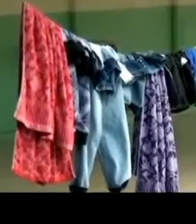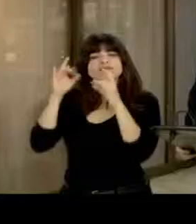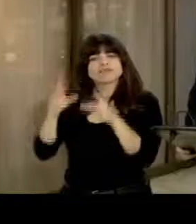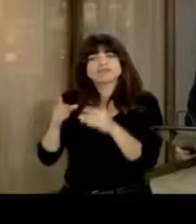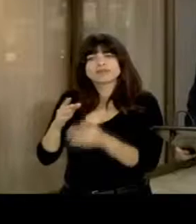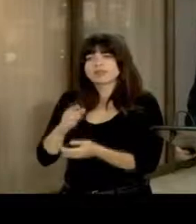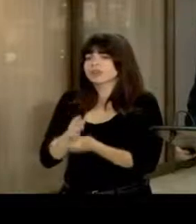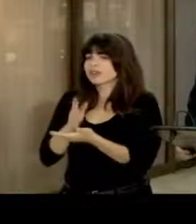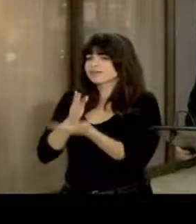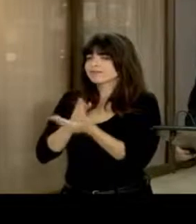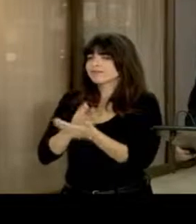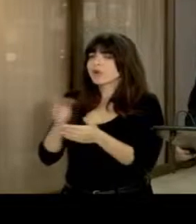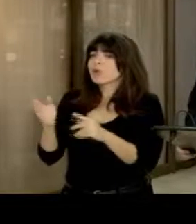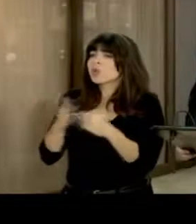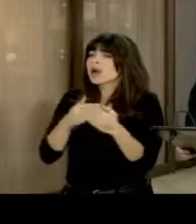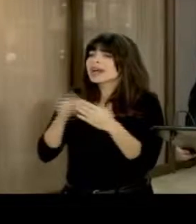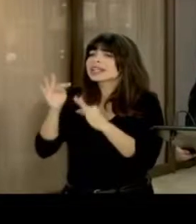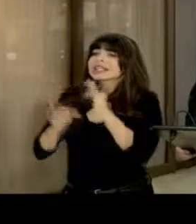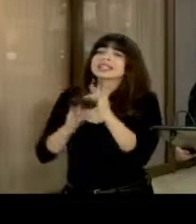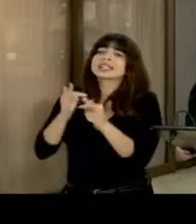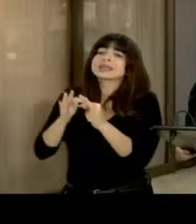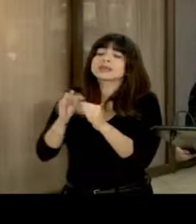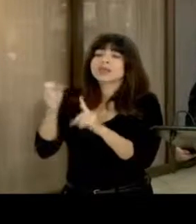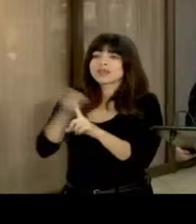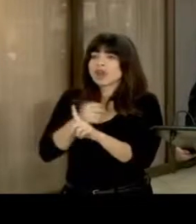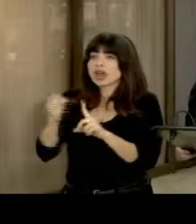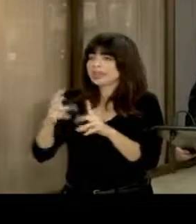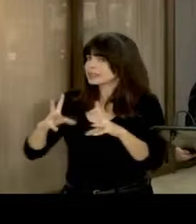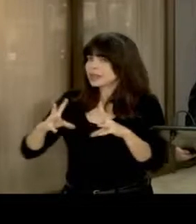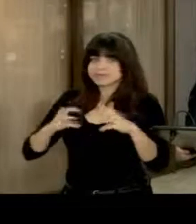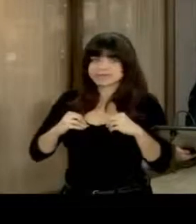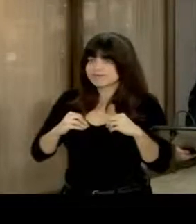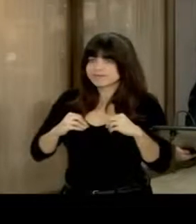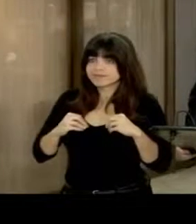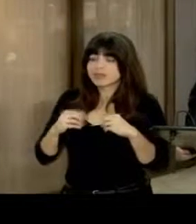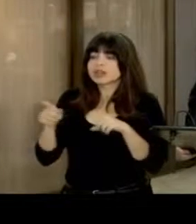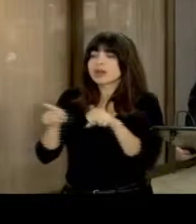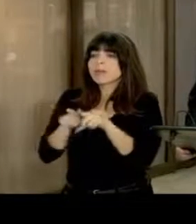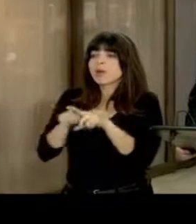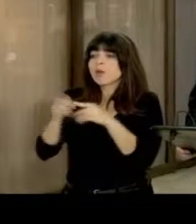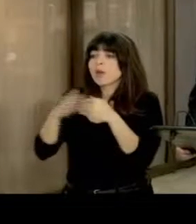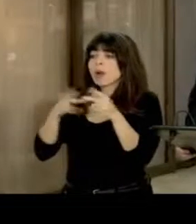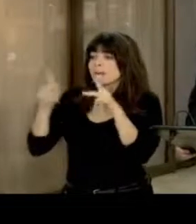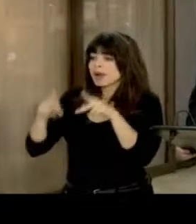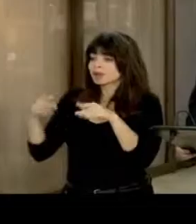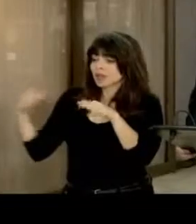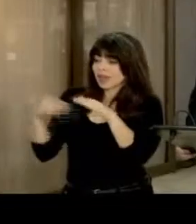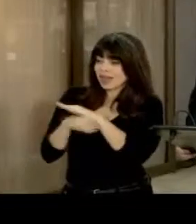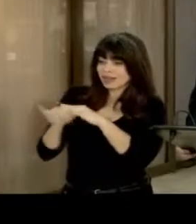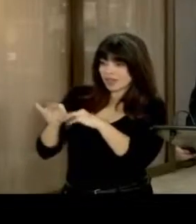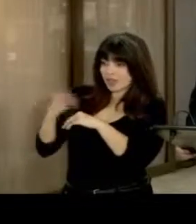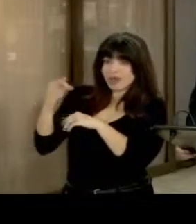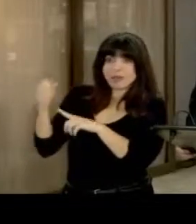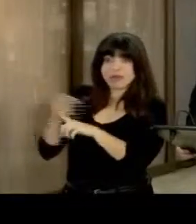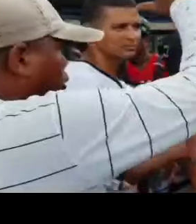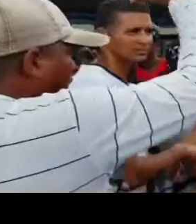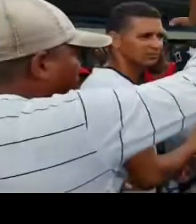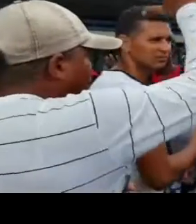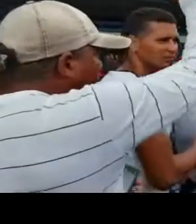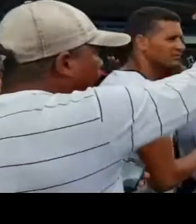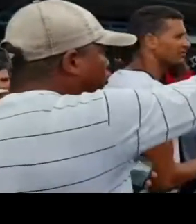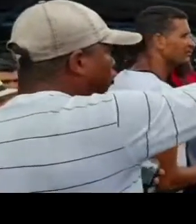rechaza todo acto de violencia y toda aquella persona que ingrese de esa manera será